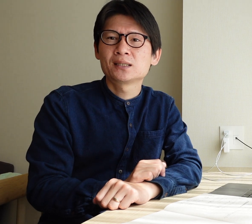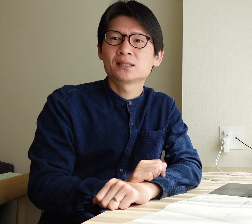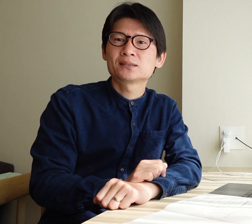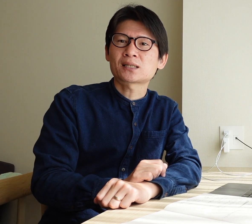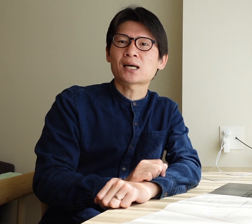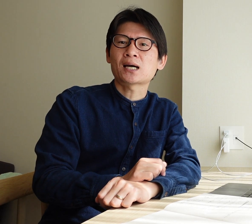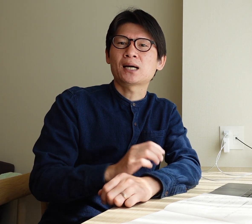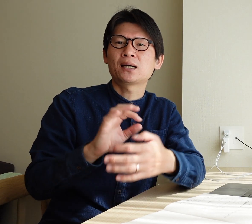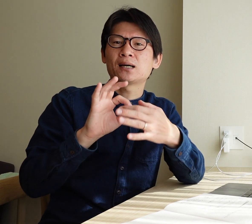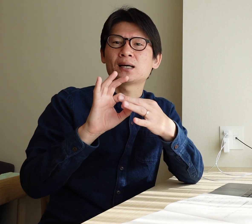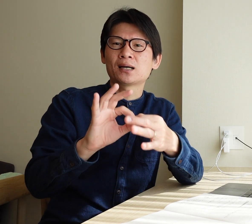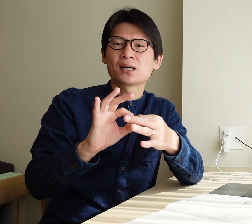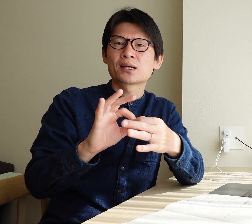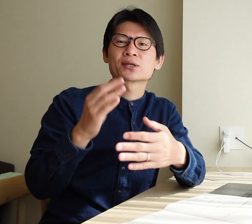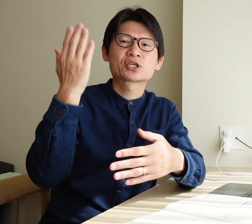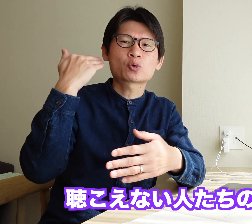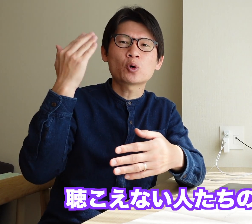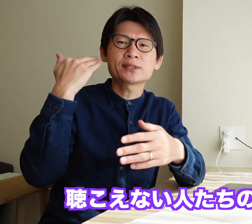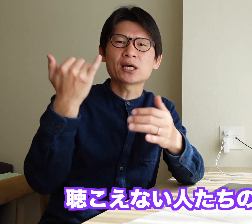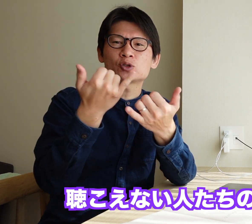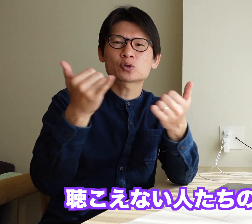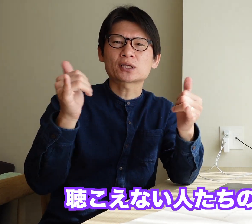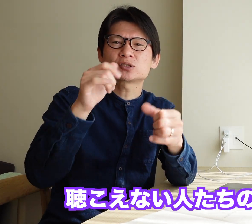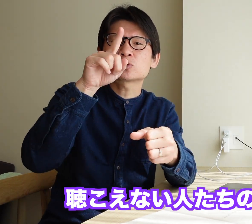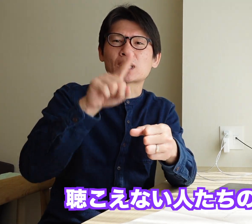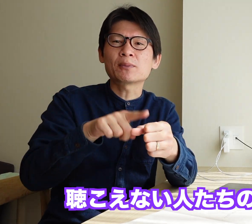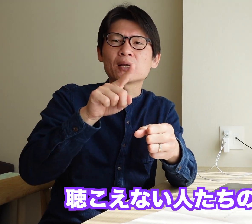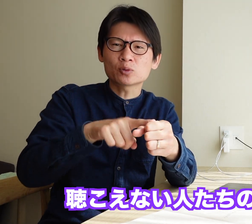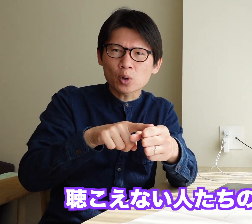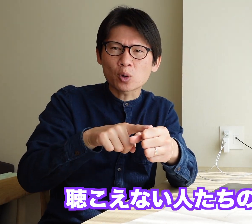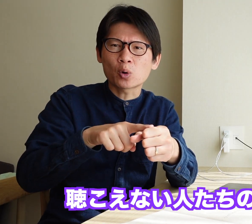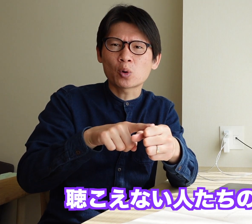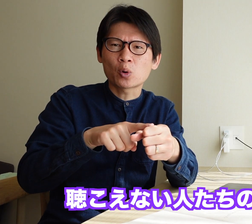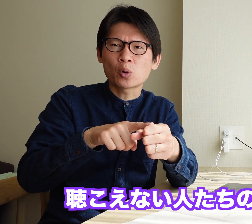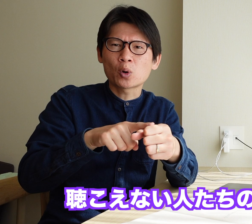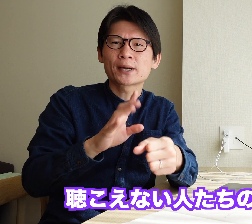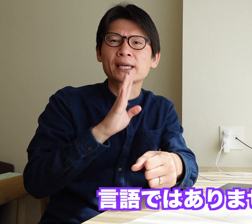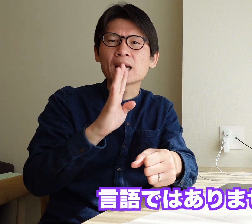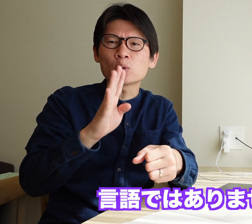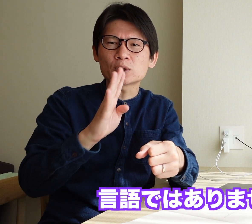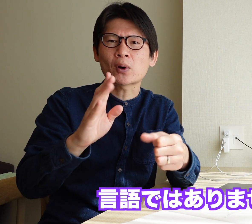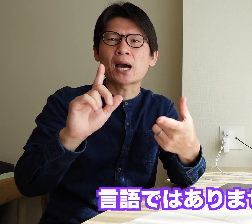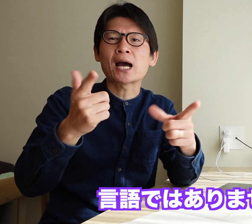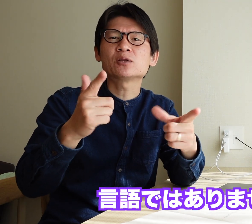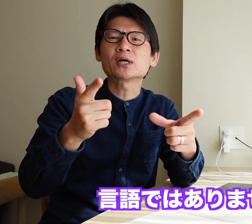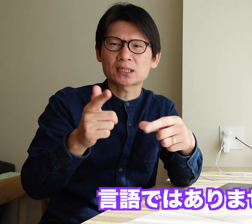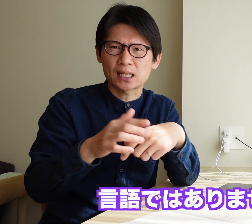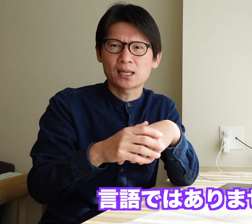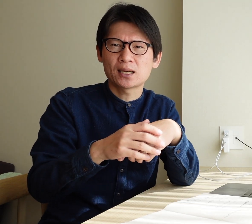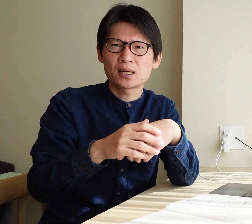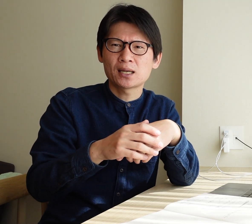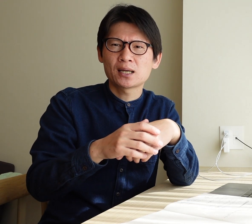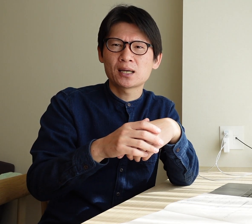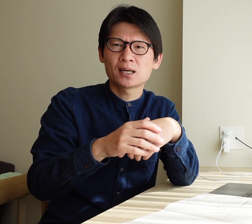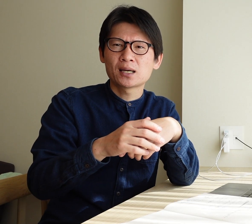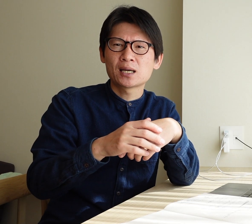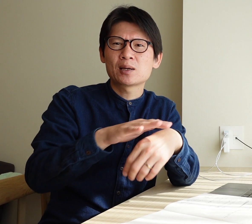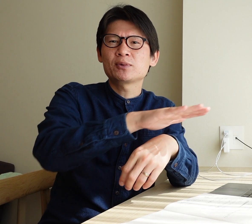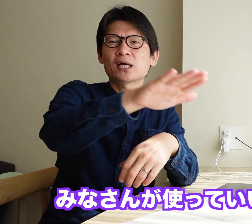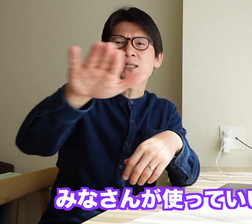だから、聞こえない人たちのための言語ではありません。皆さん